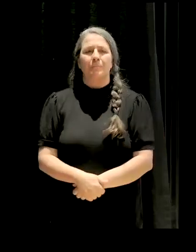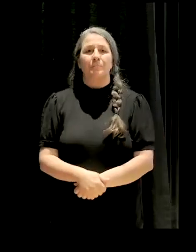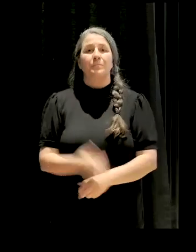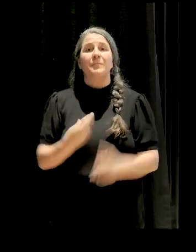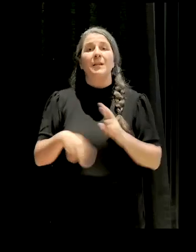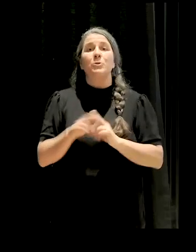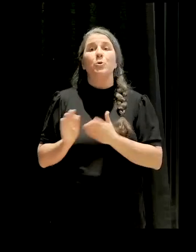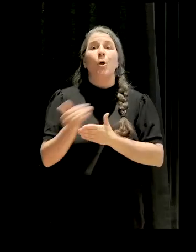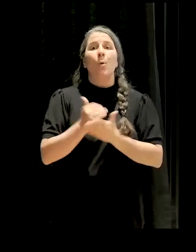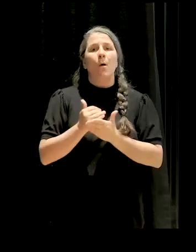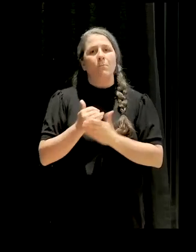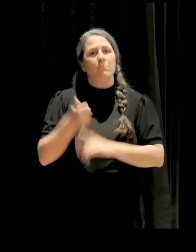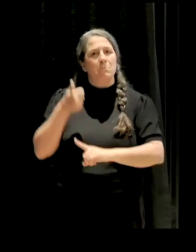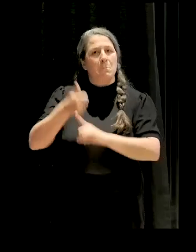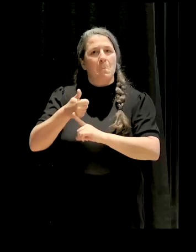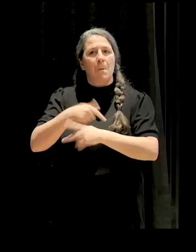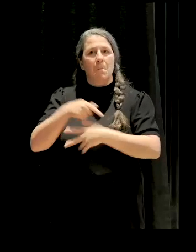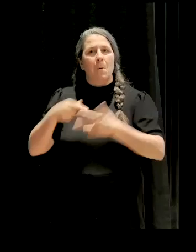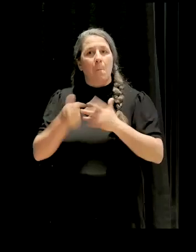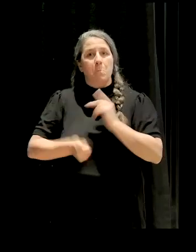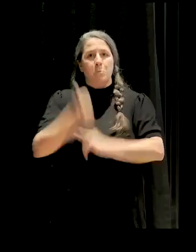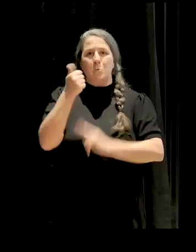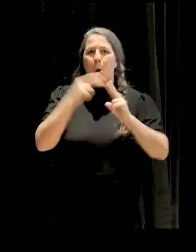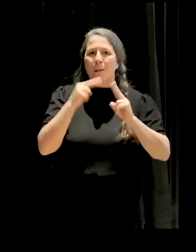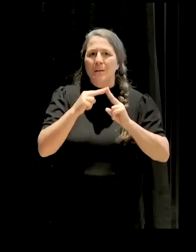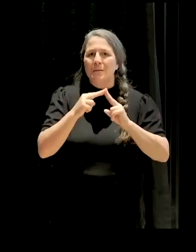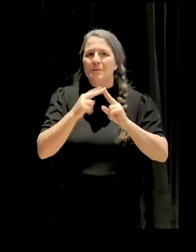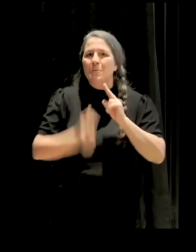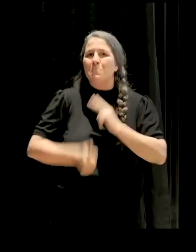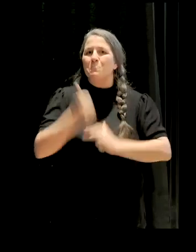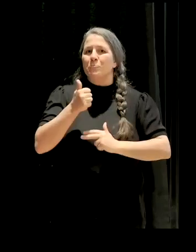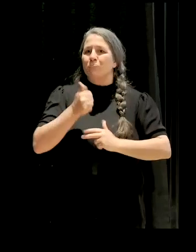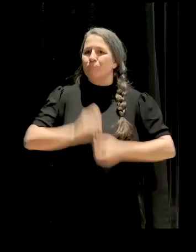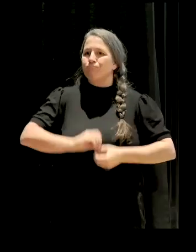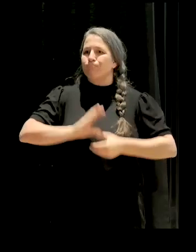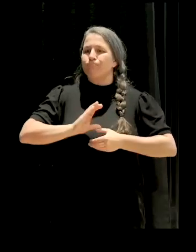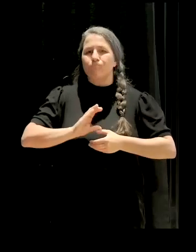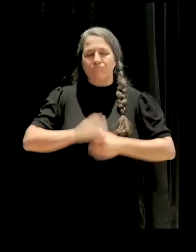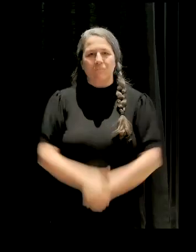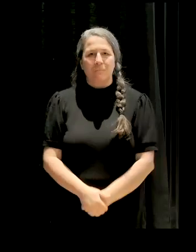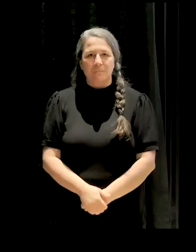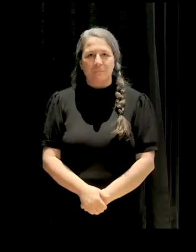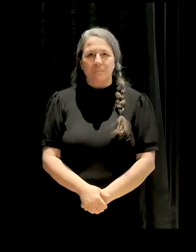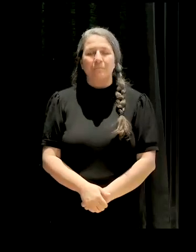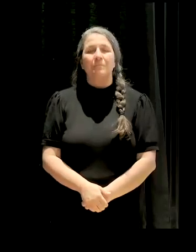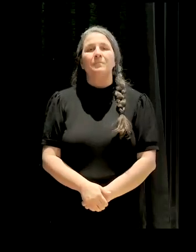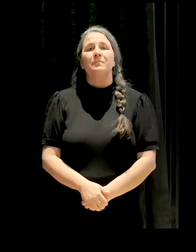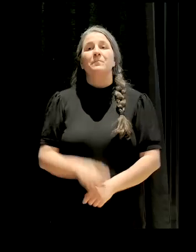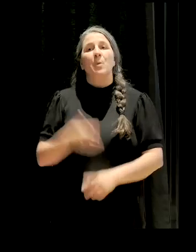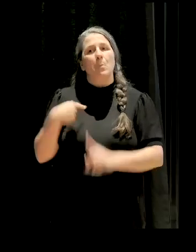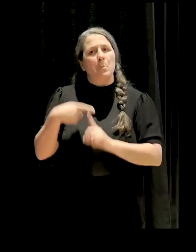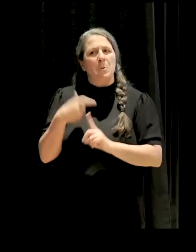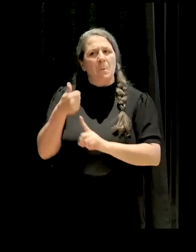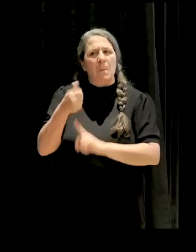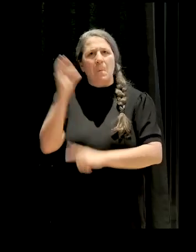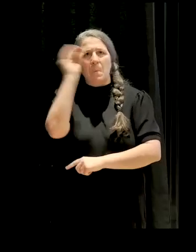leur niveau de confiance et de connaissance sur différents sujets en lien avec les TIA suite aux ateliers. Ils ont pu donner leur avis sur à quoi